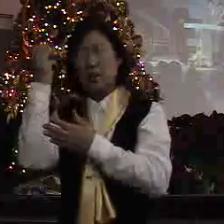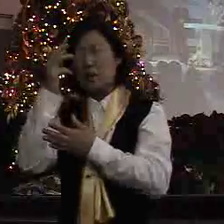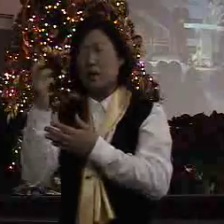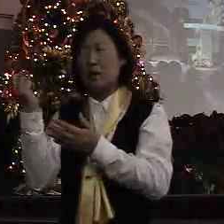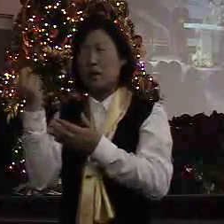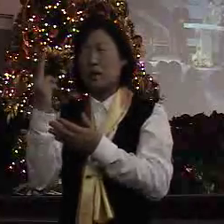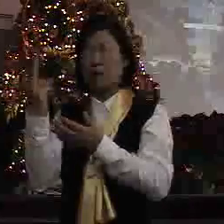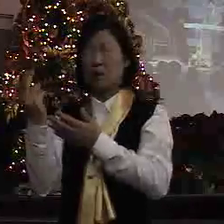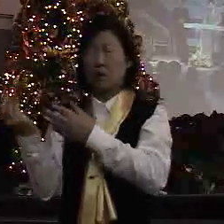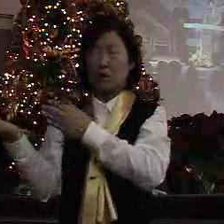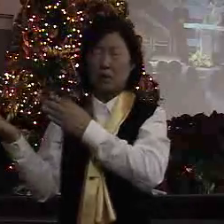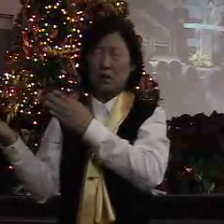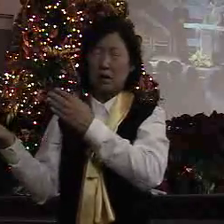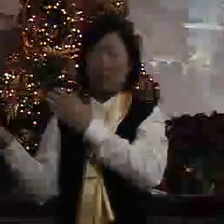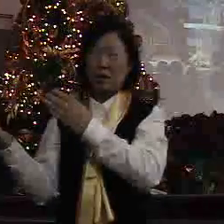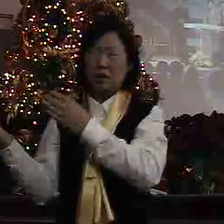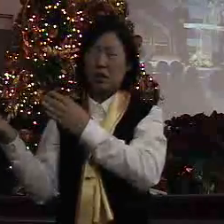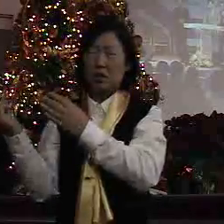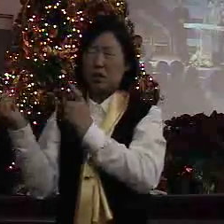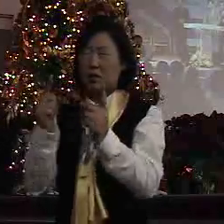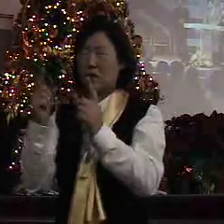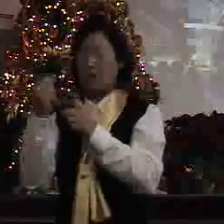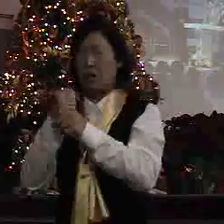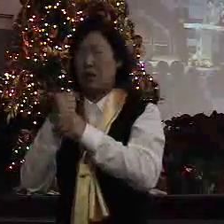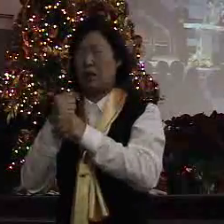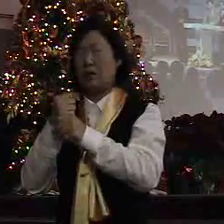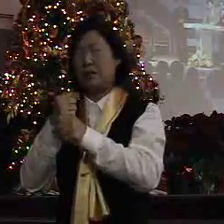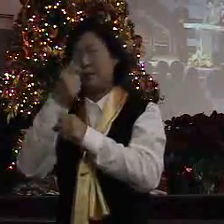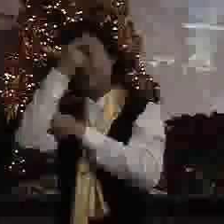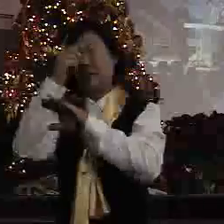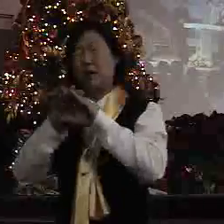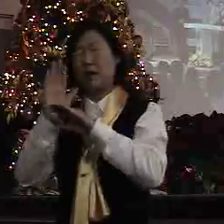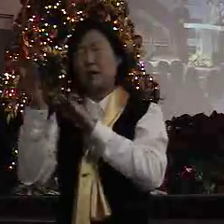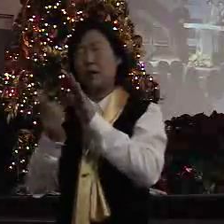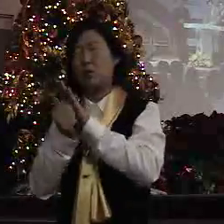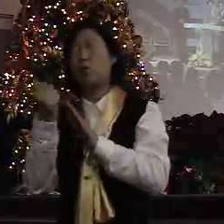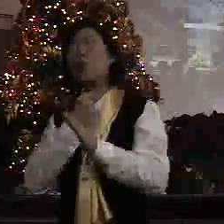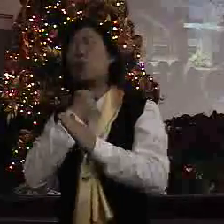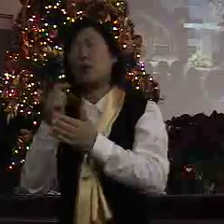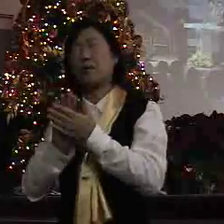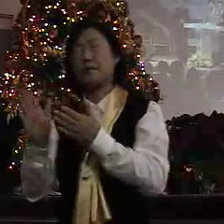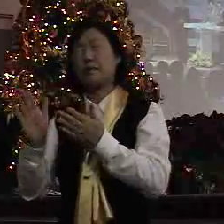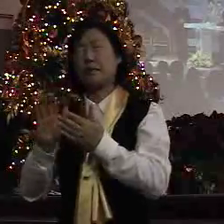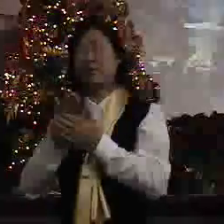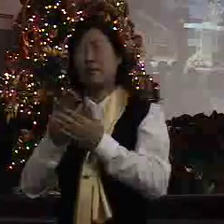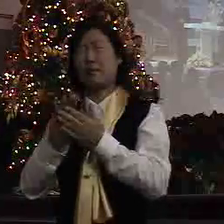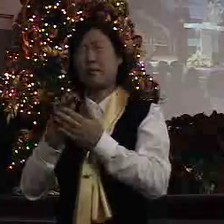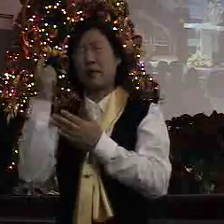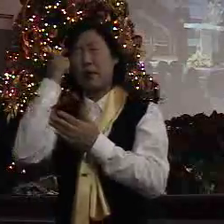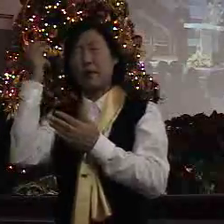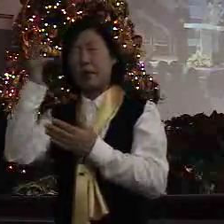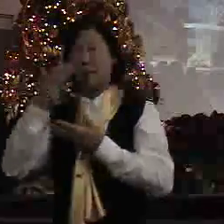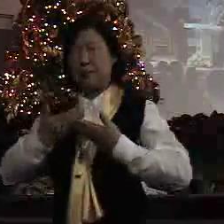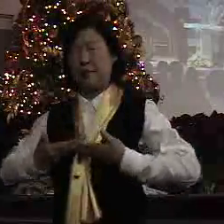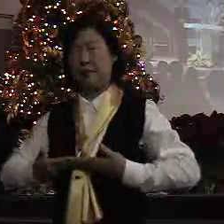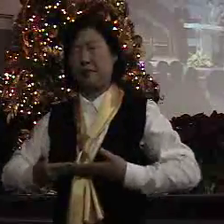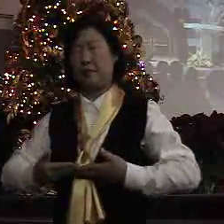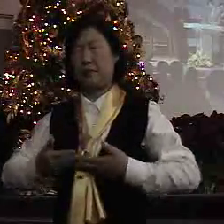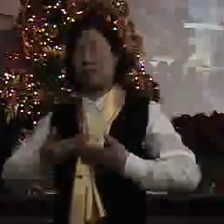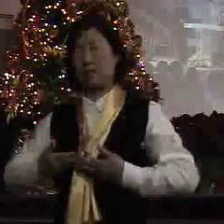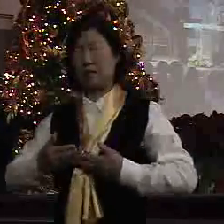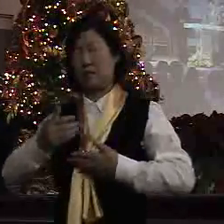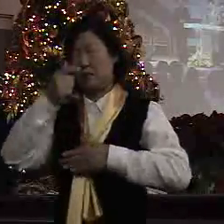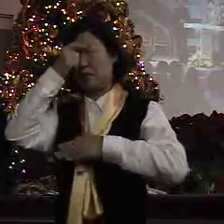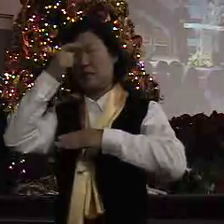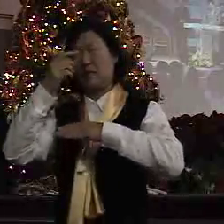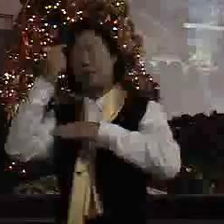예배, 우리의 통해하는 심령을 제사로 하나님께 드린 예배가 되기를 소원합니다. 이제 우리 영을 잠잠케 하시고 조용한 가운데